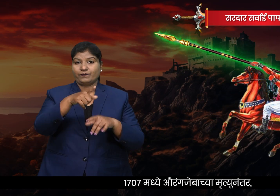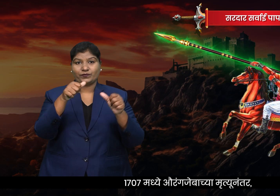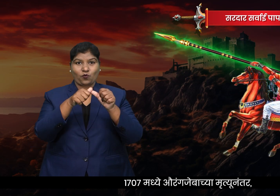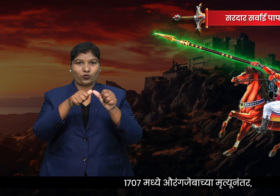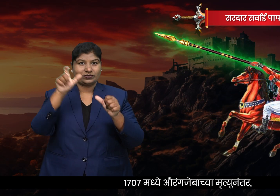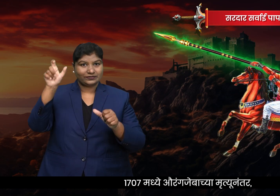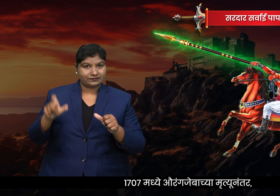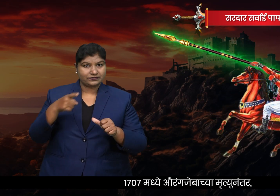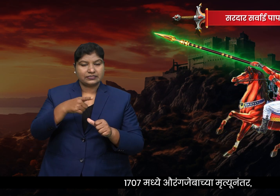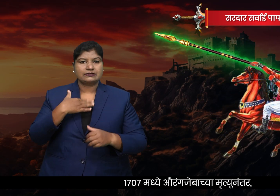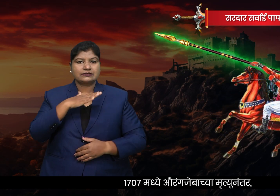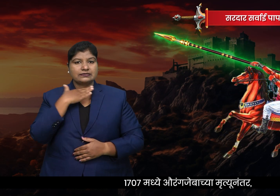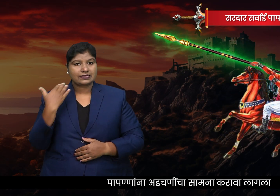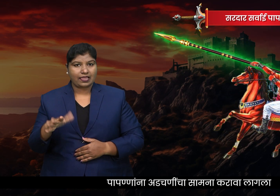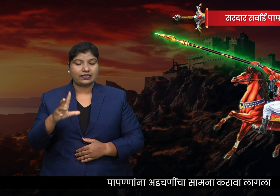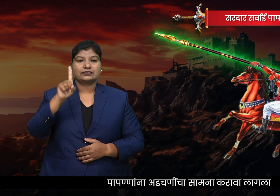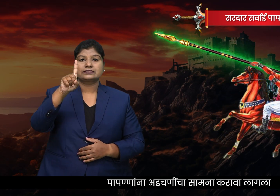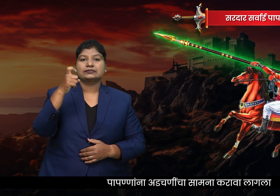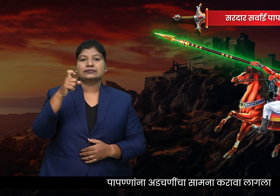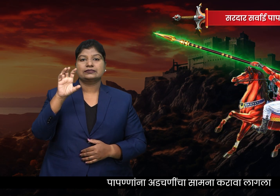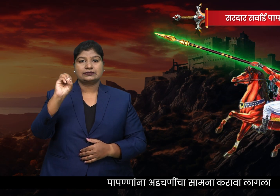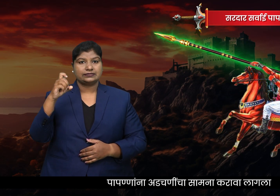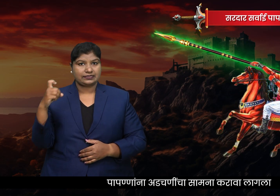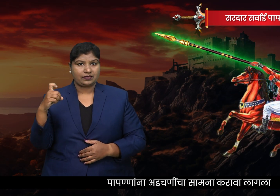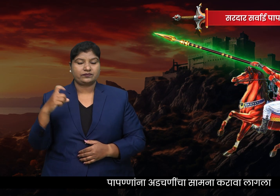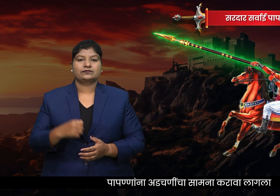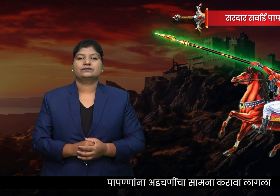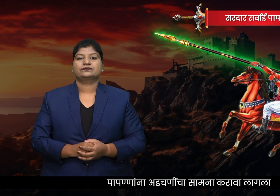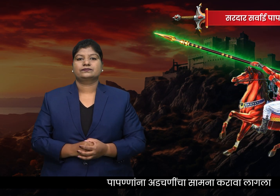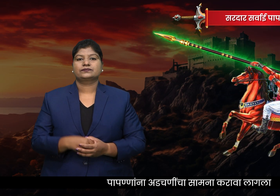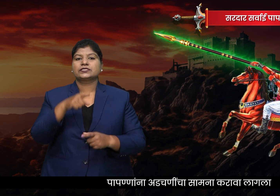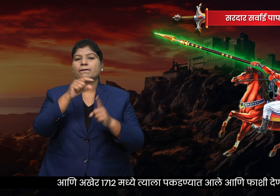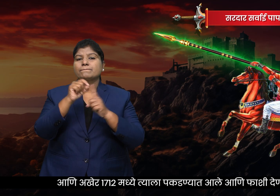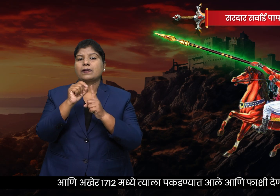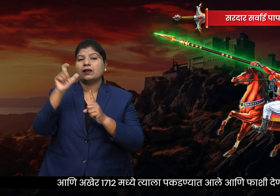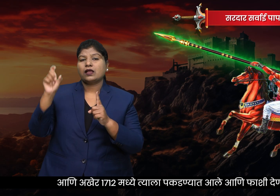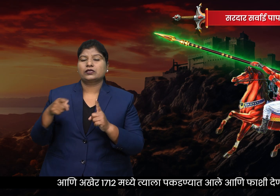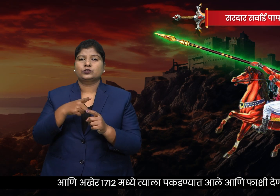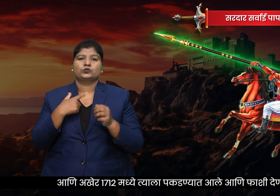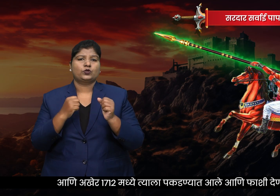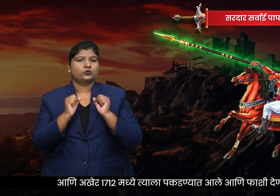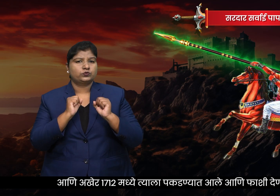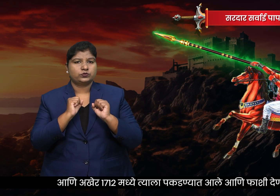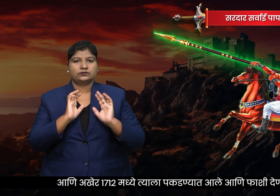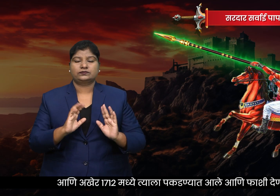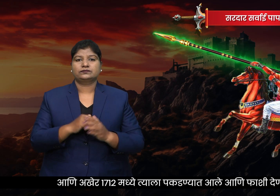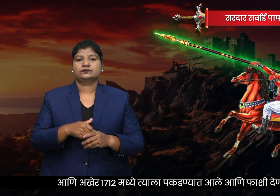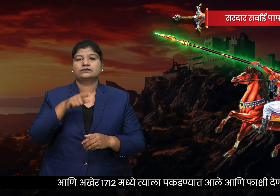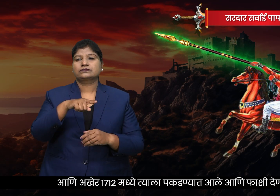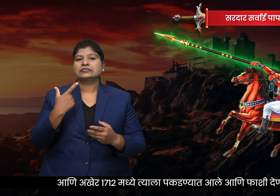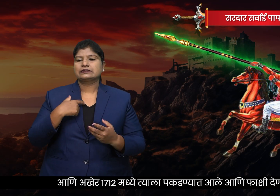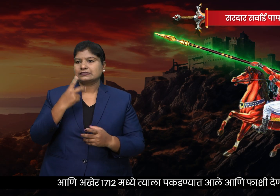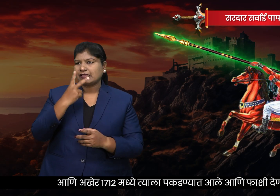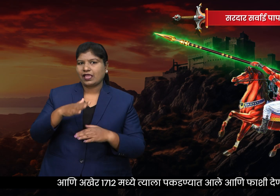मध्ये औरंगजेबाच्या मृत्यूनंतर पापण्णा अडचणीचा सामना करावा लागला आणि अखेर 1712